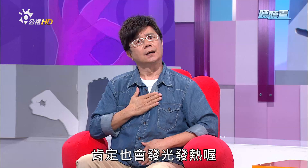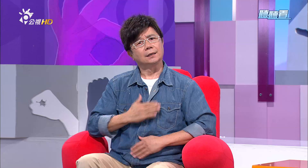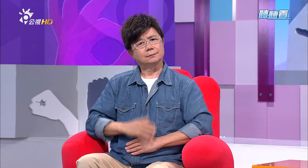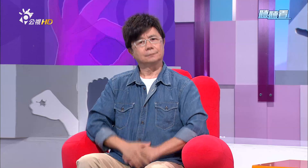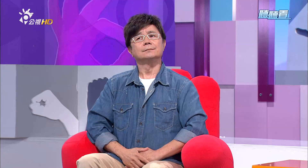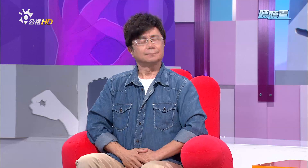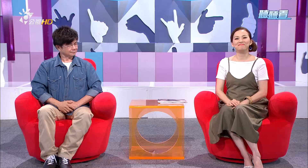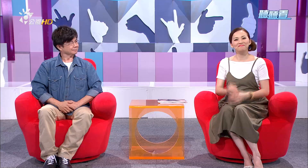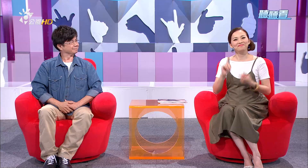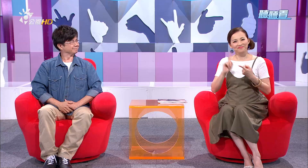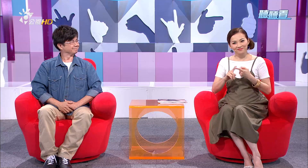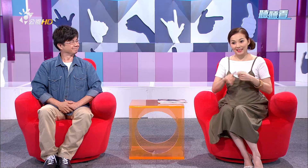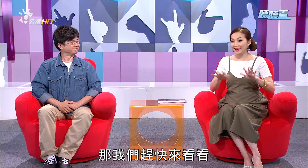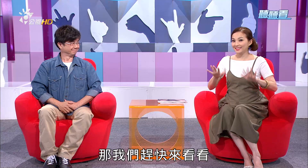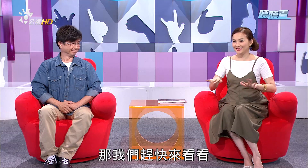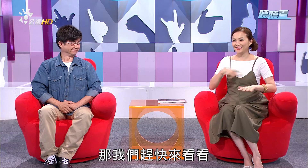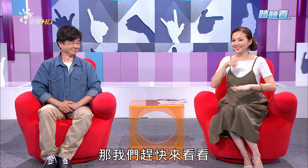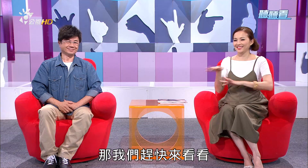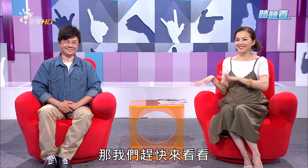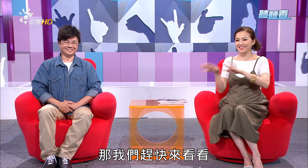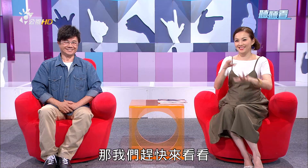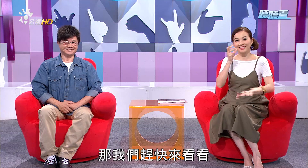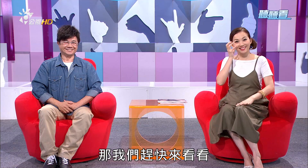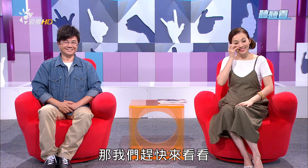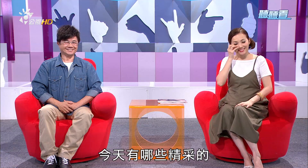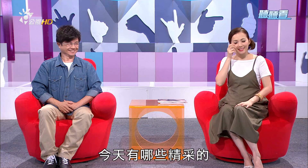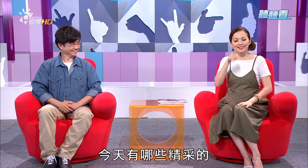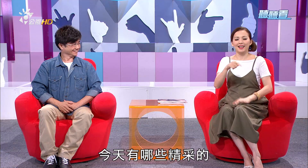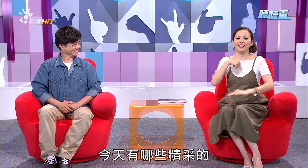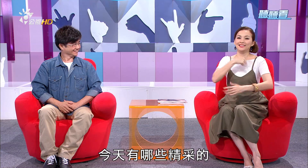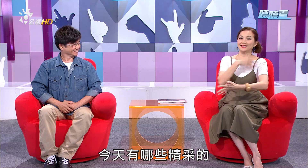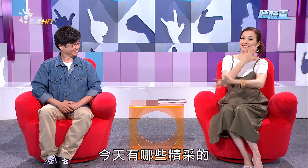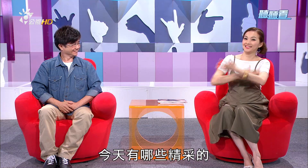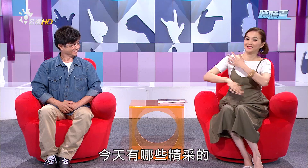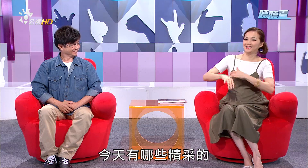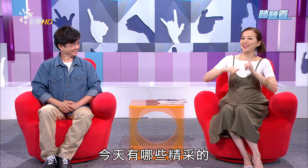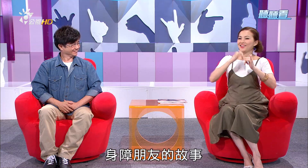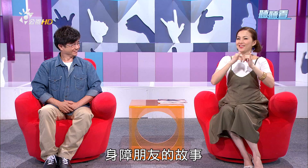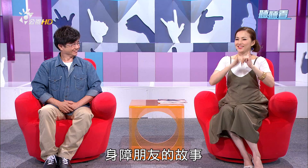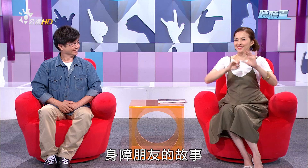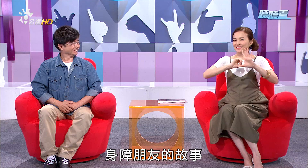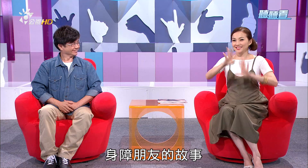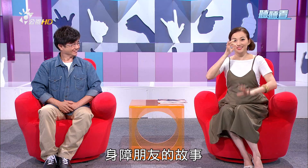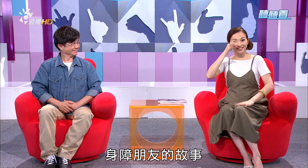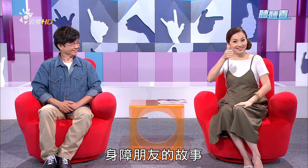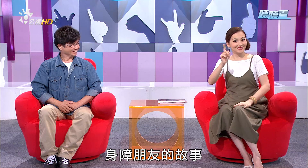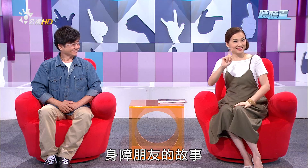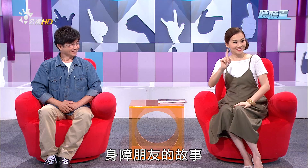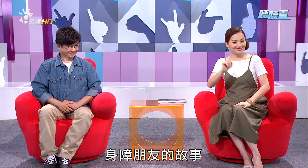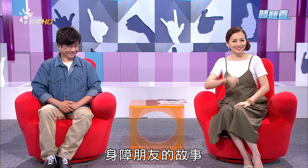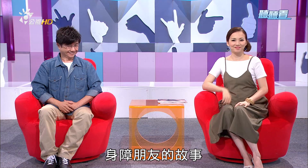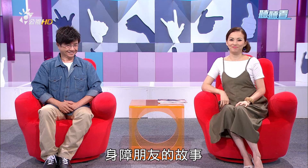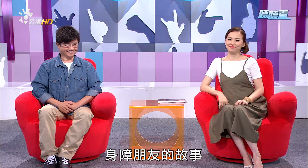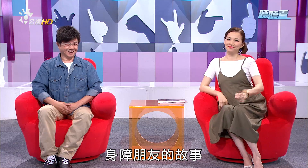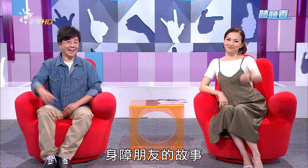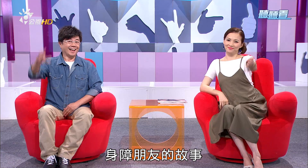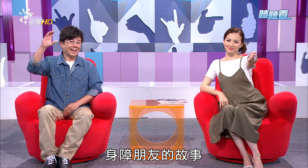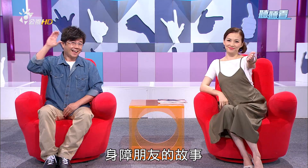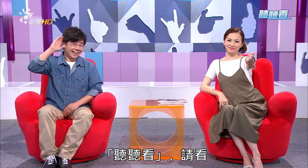啊， 嗯，那我们赶快来看看今天有哪些精彩的身障朋友的故事。 嗯，听